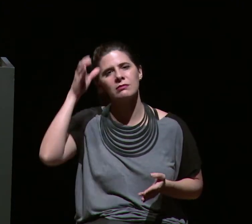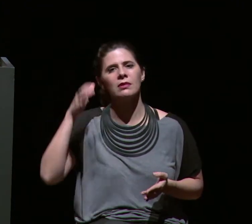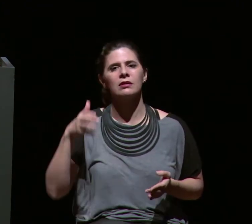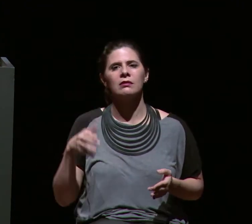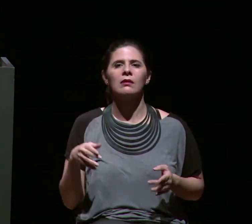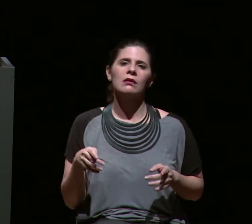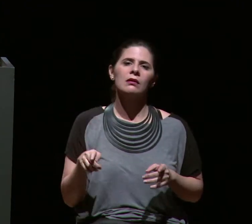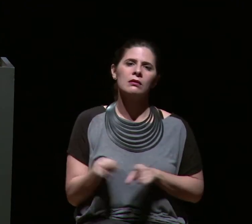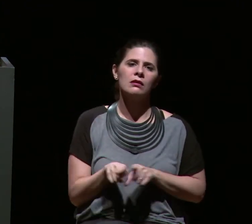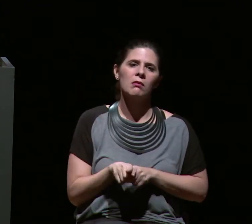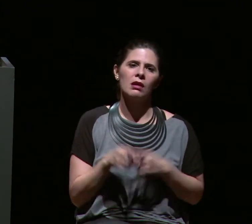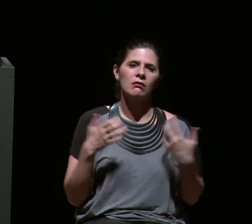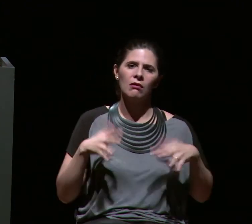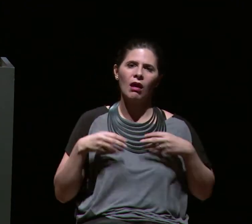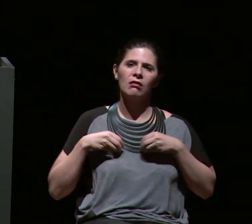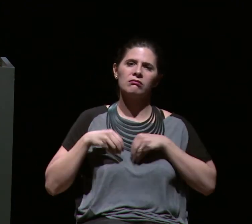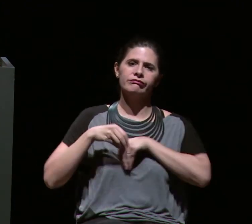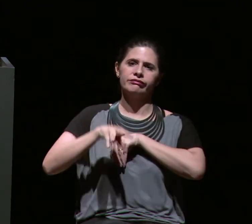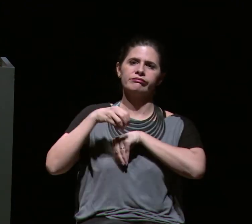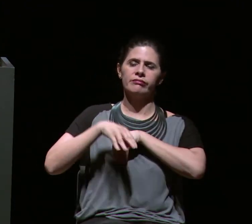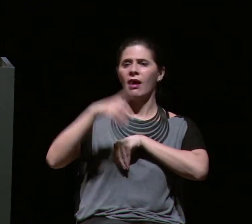ideias.